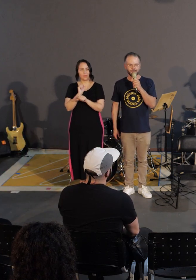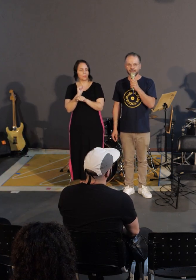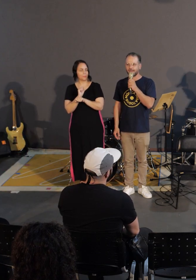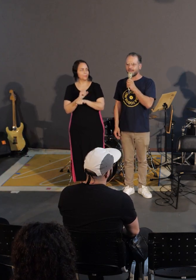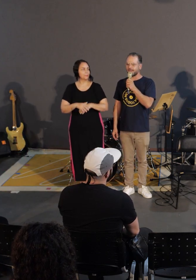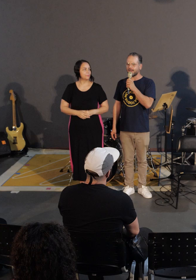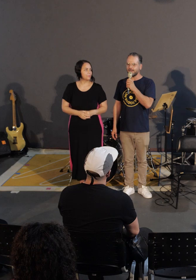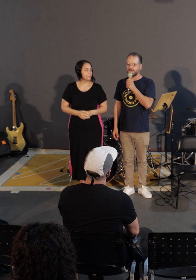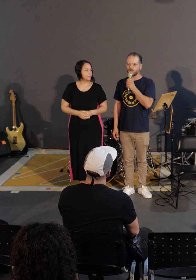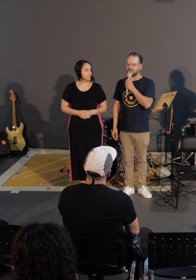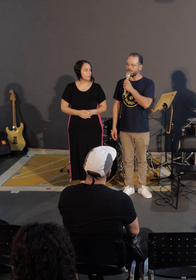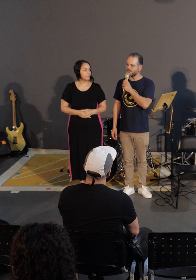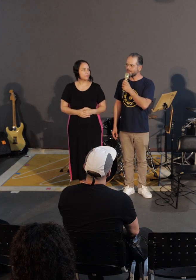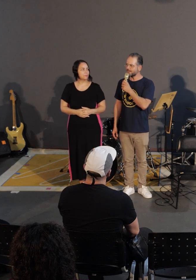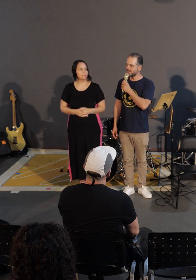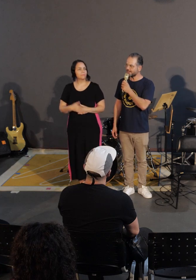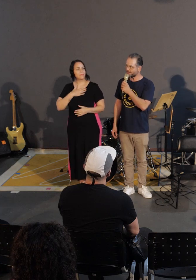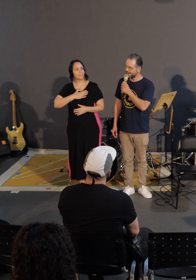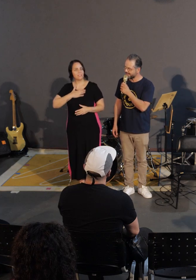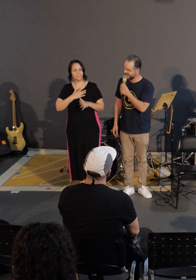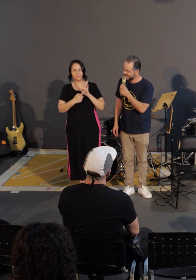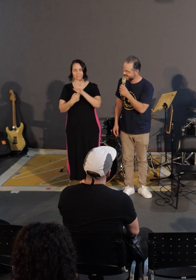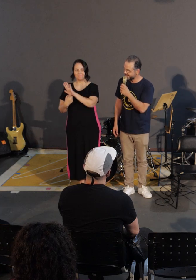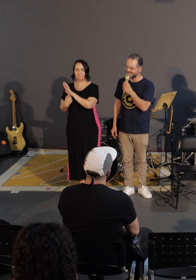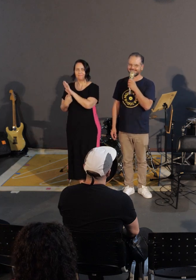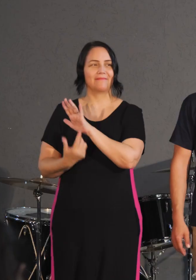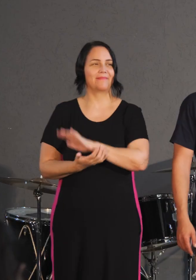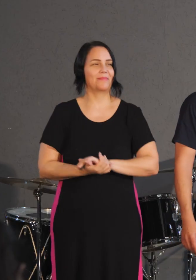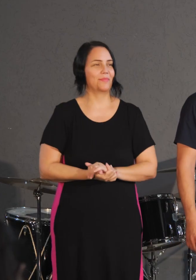esperazinha. Tá? Estão gostando, pessoal, das apresentações?